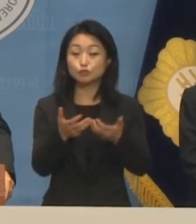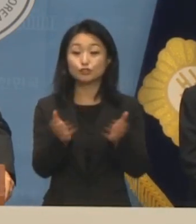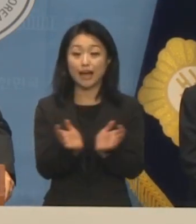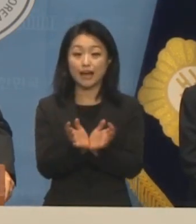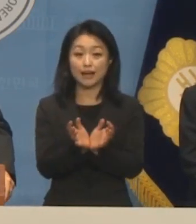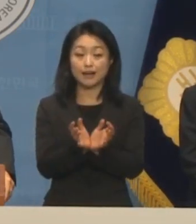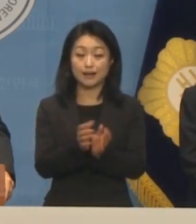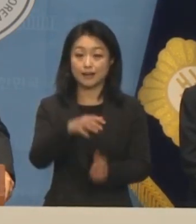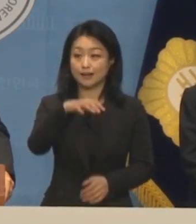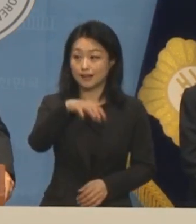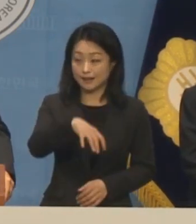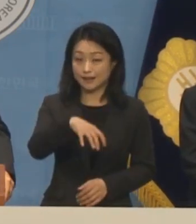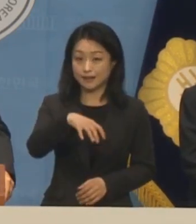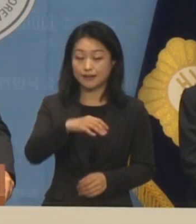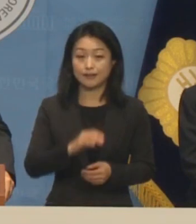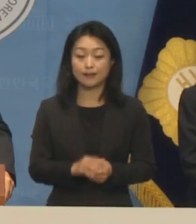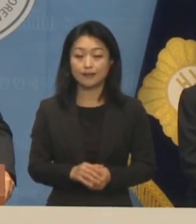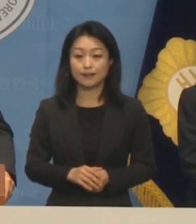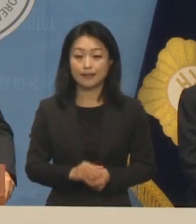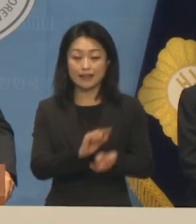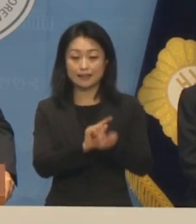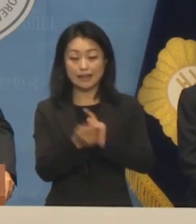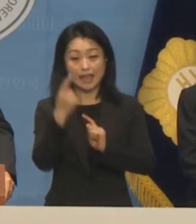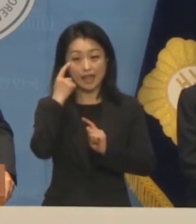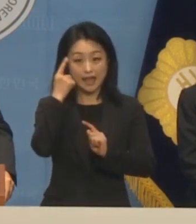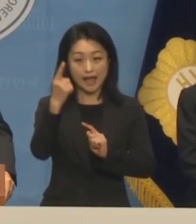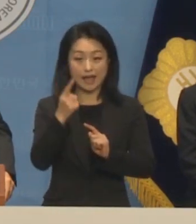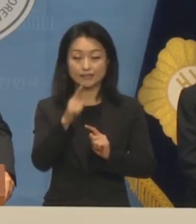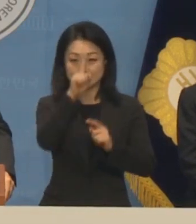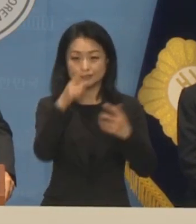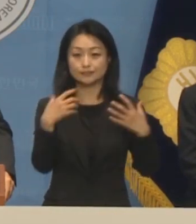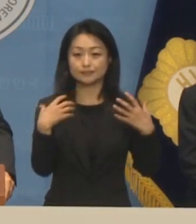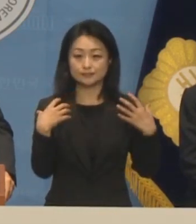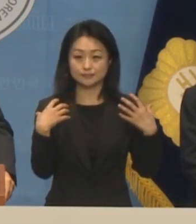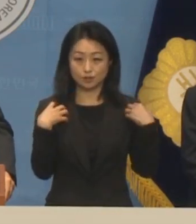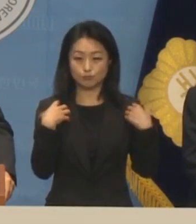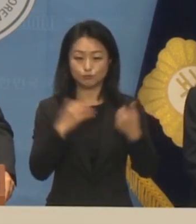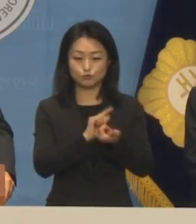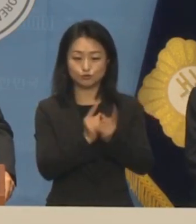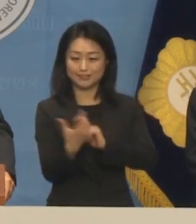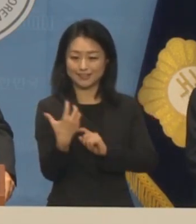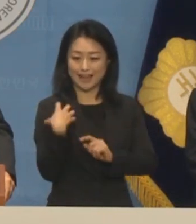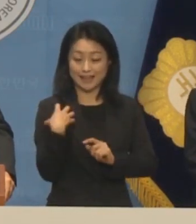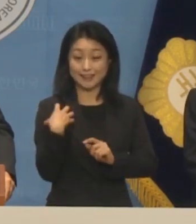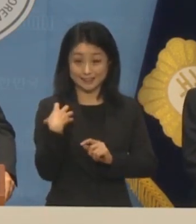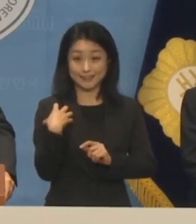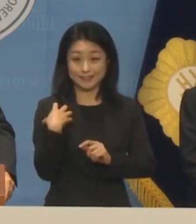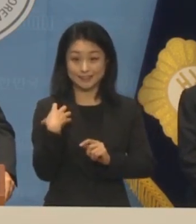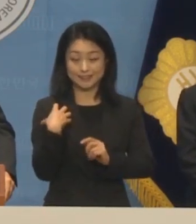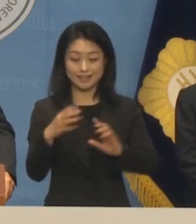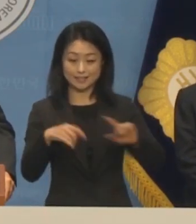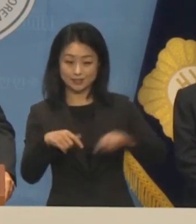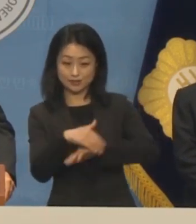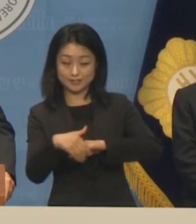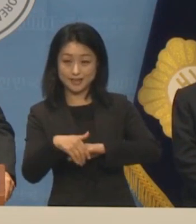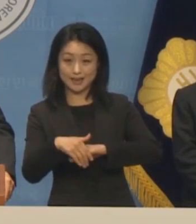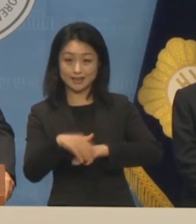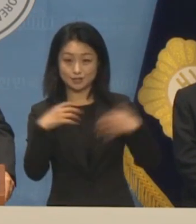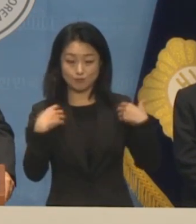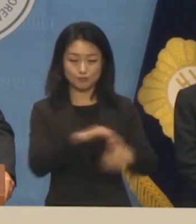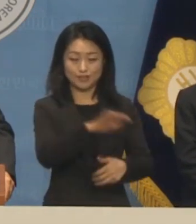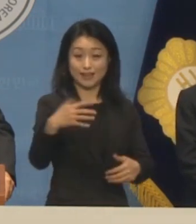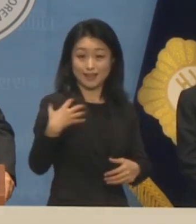민주당은 대형 정당으로 성장하였습니다. 나라를 책임지고 정책을 책임져야 될 정당으로